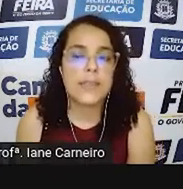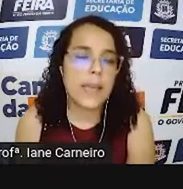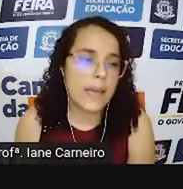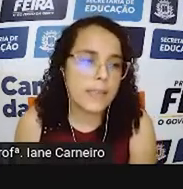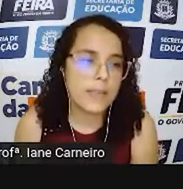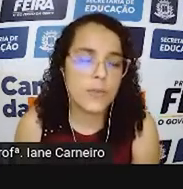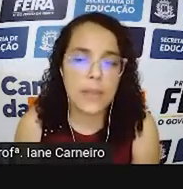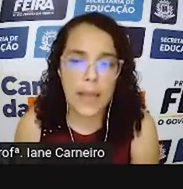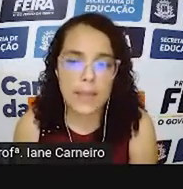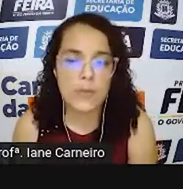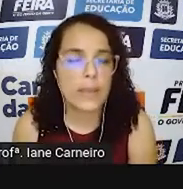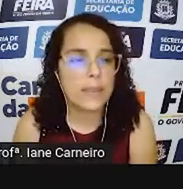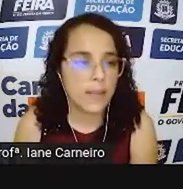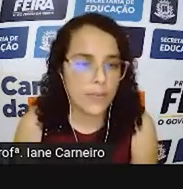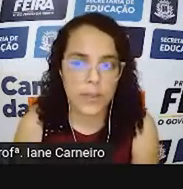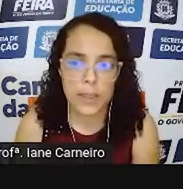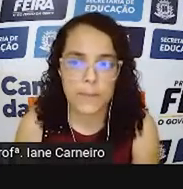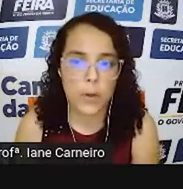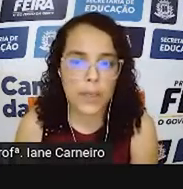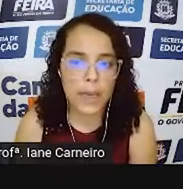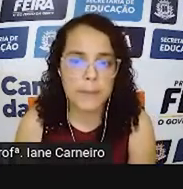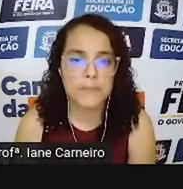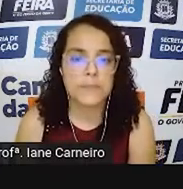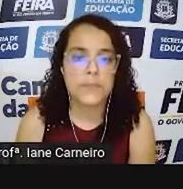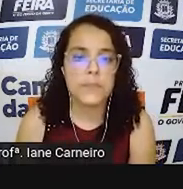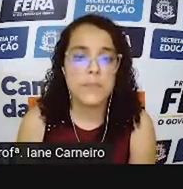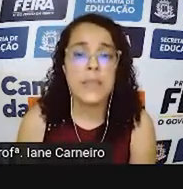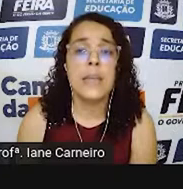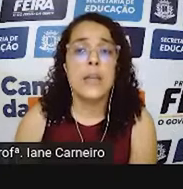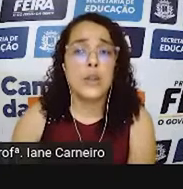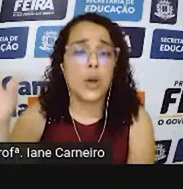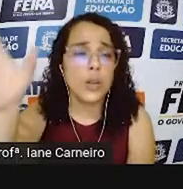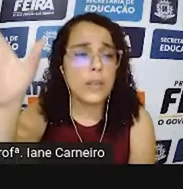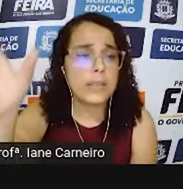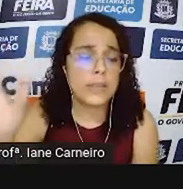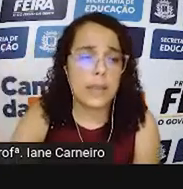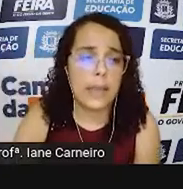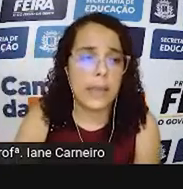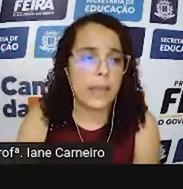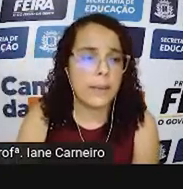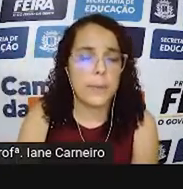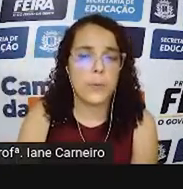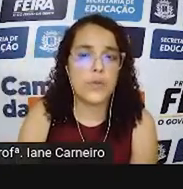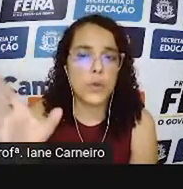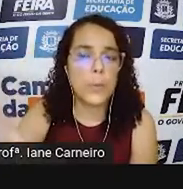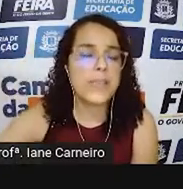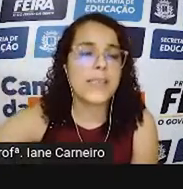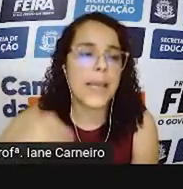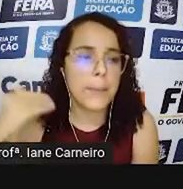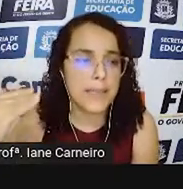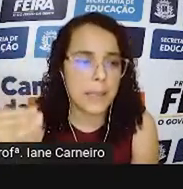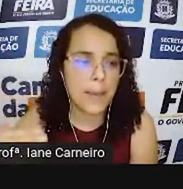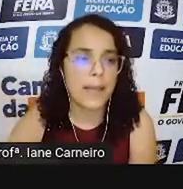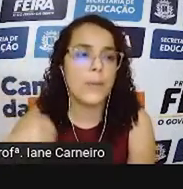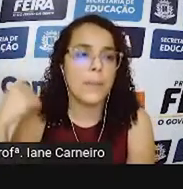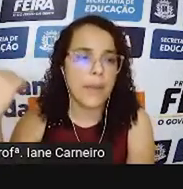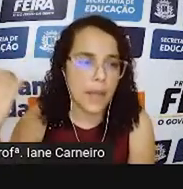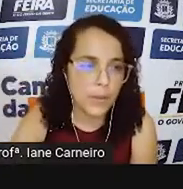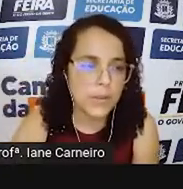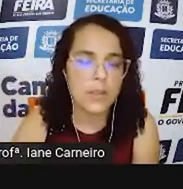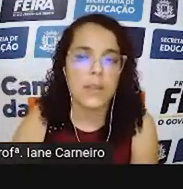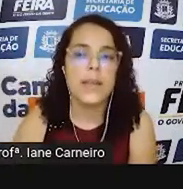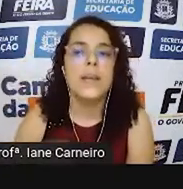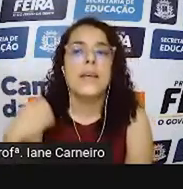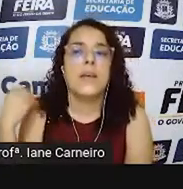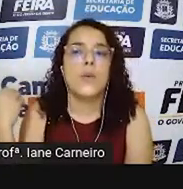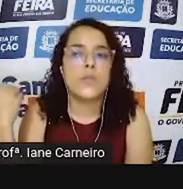dia 6/10, numa quinta-feira, ok? Todos os grupos receberão